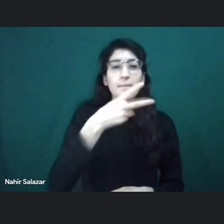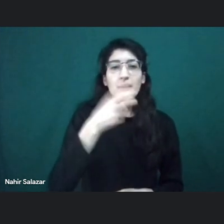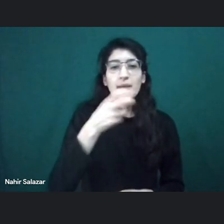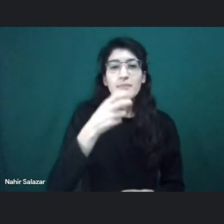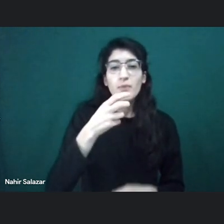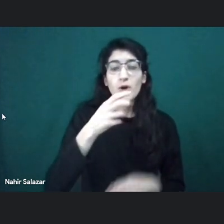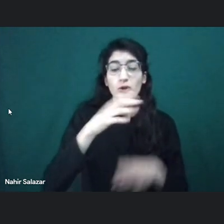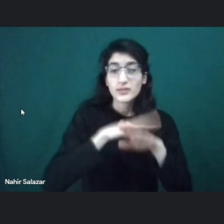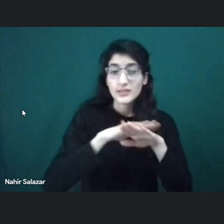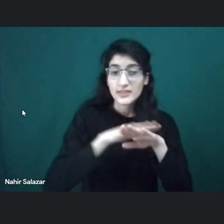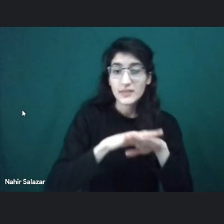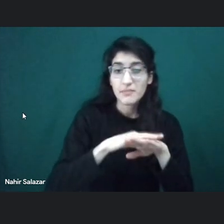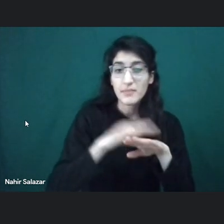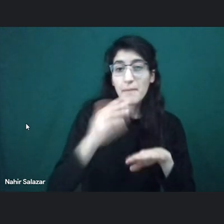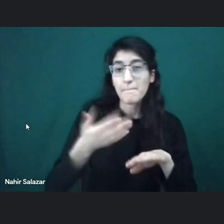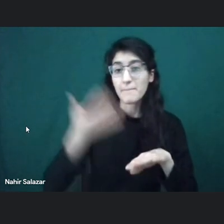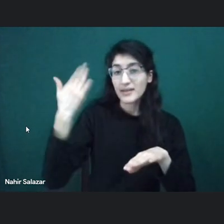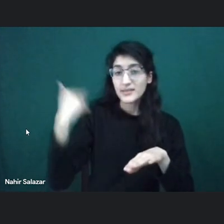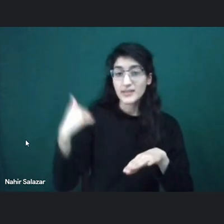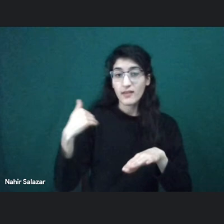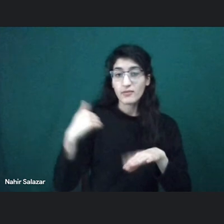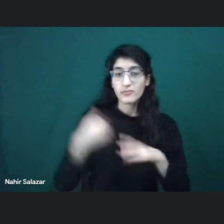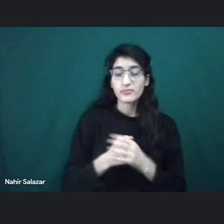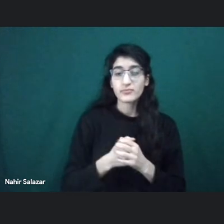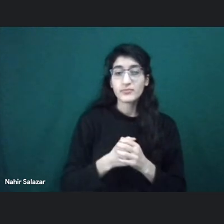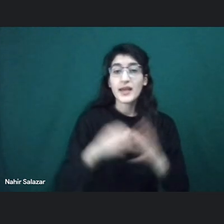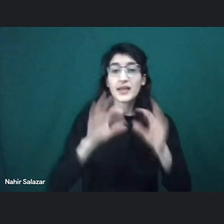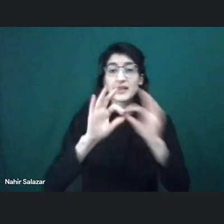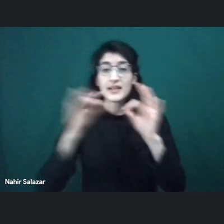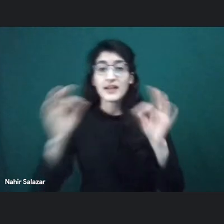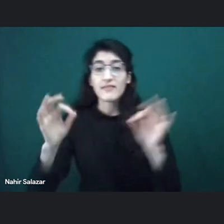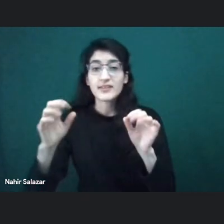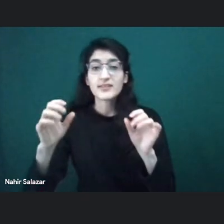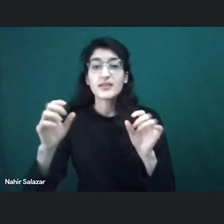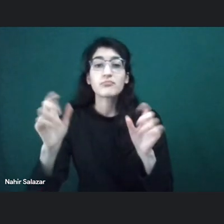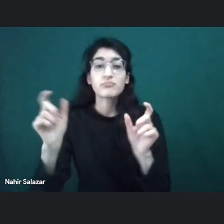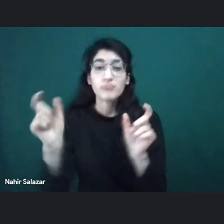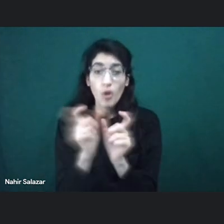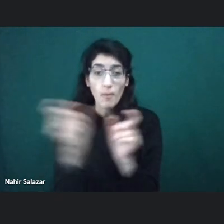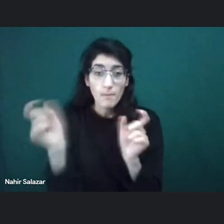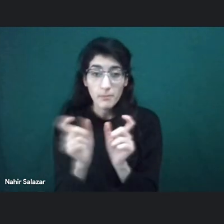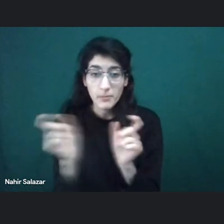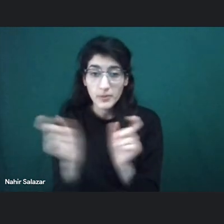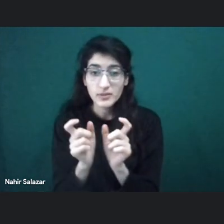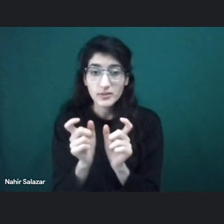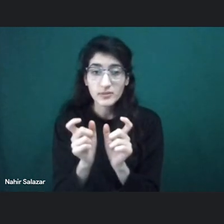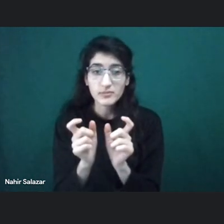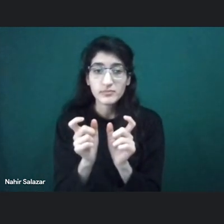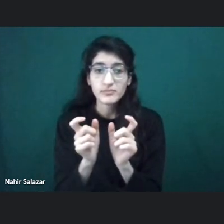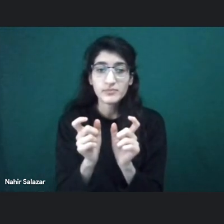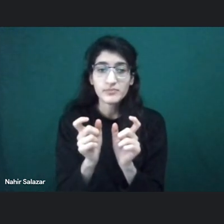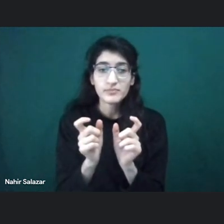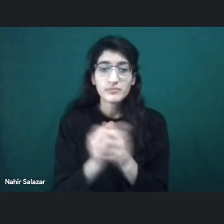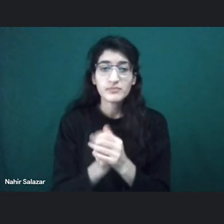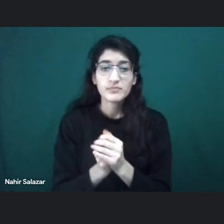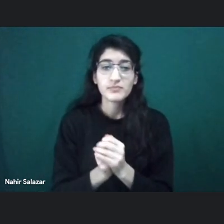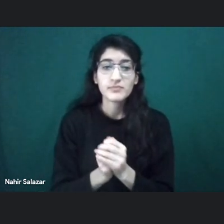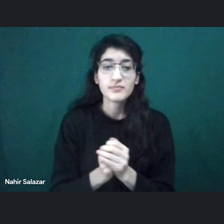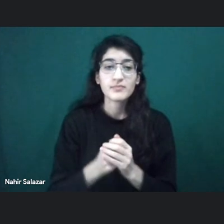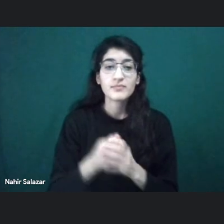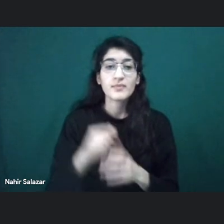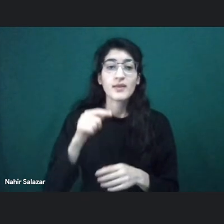frases verbales compuestas tenemos should build, que es modal más principal,